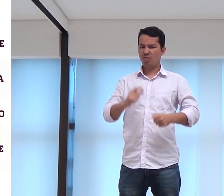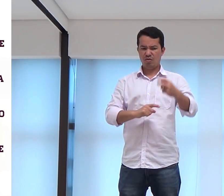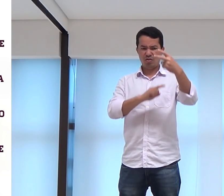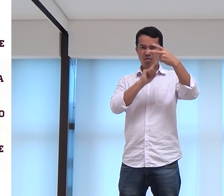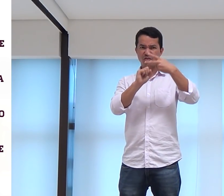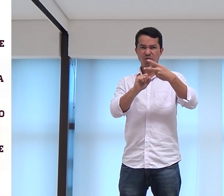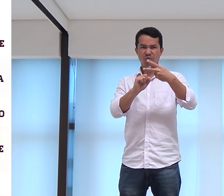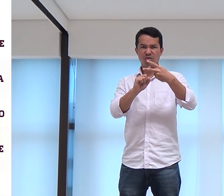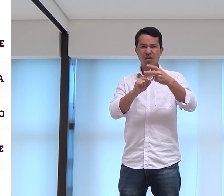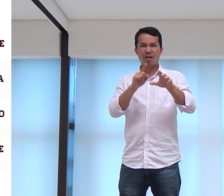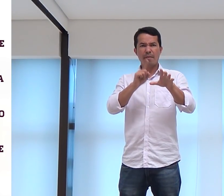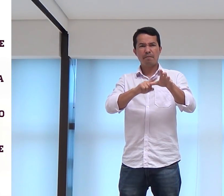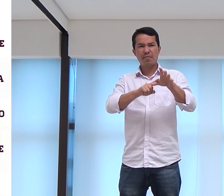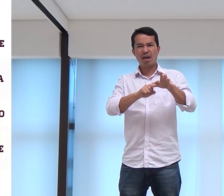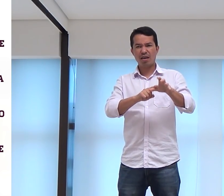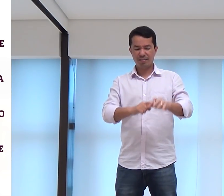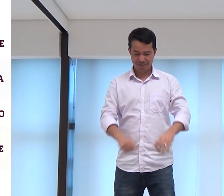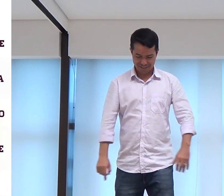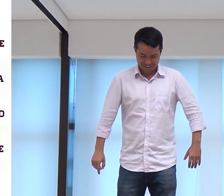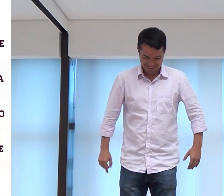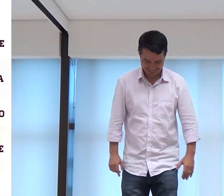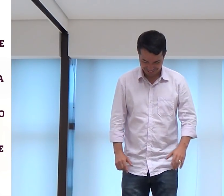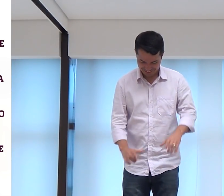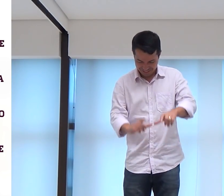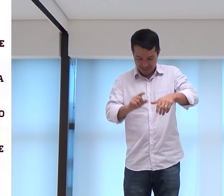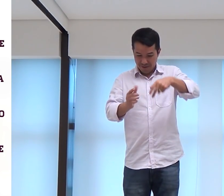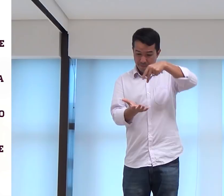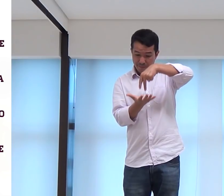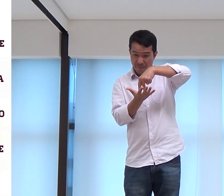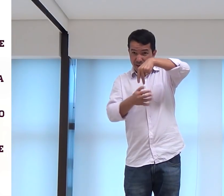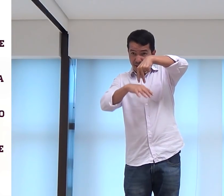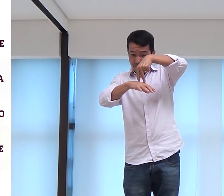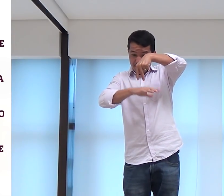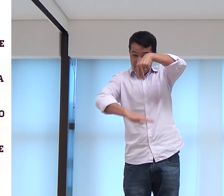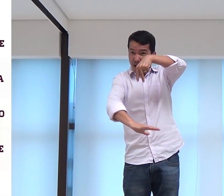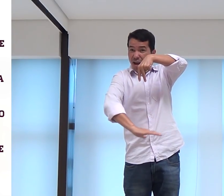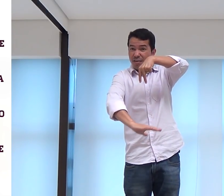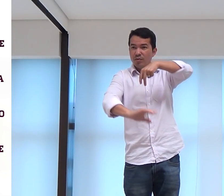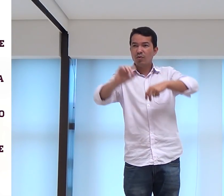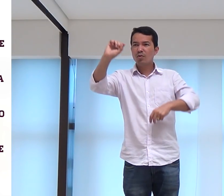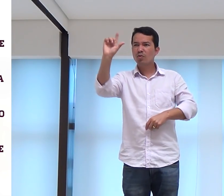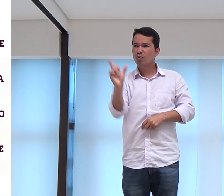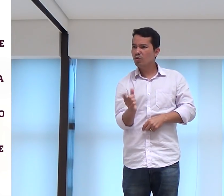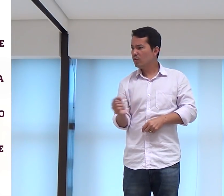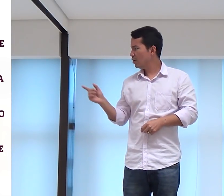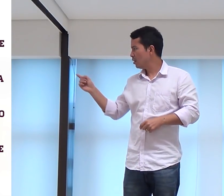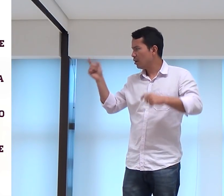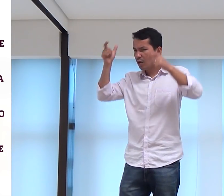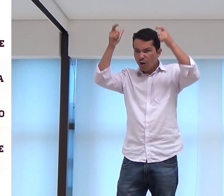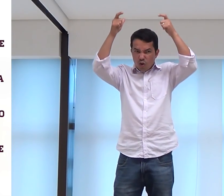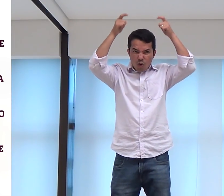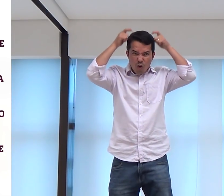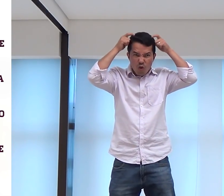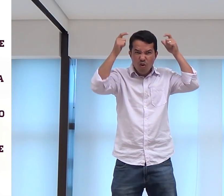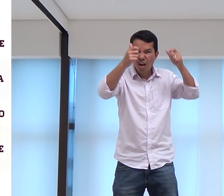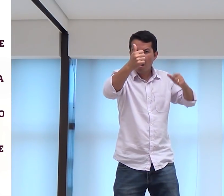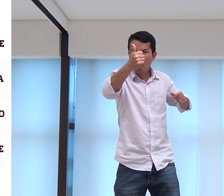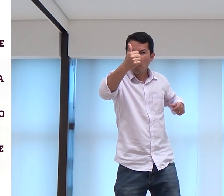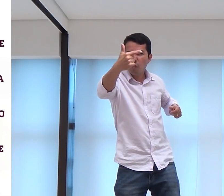Primeiramente, essa figura, né, estar vestido do sol, estar apoiado sobre uma lua, né, e ter uma